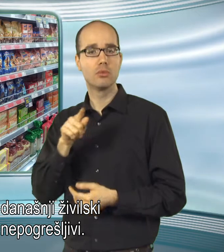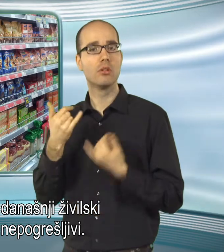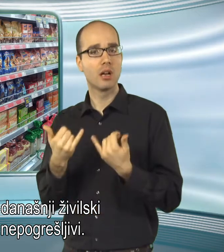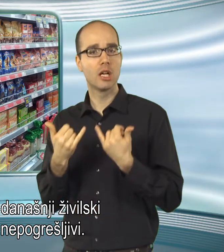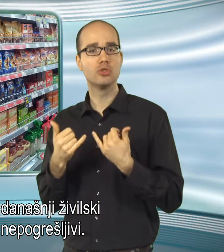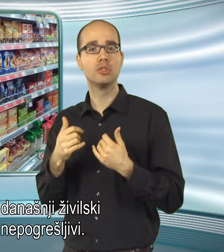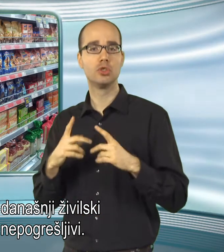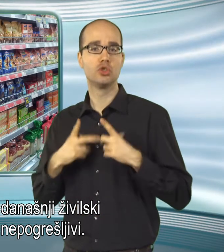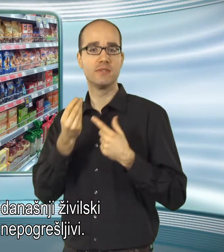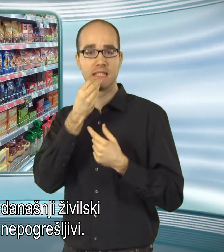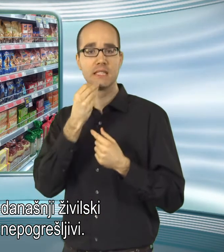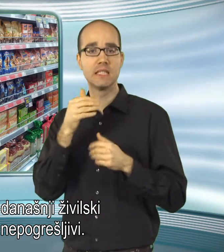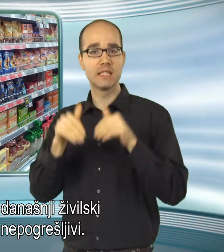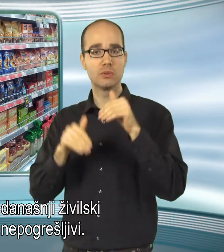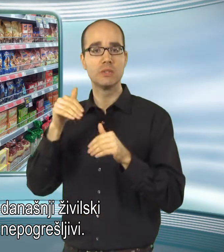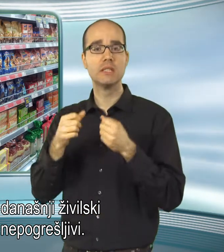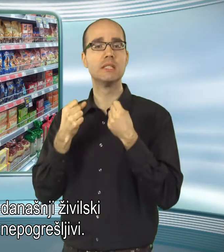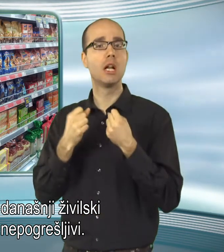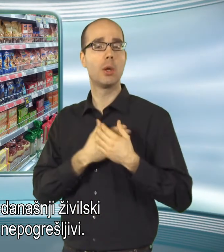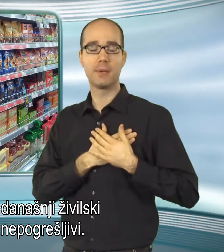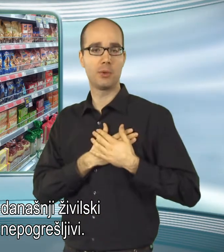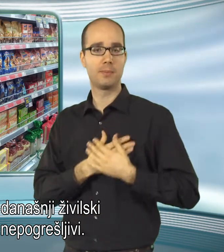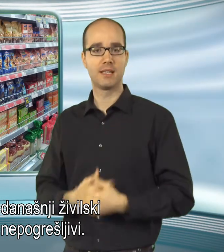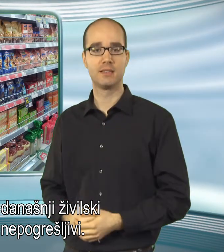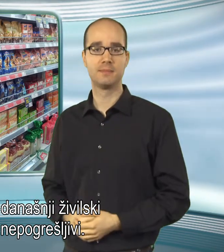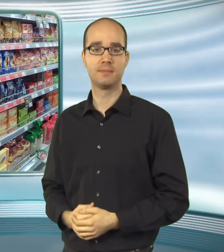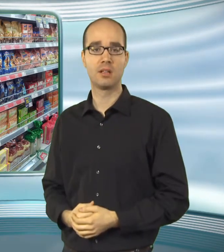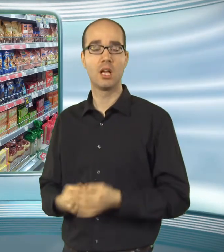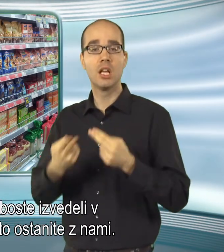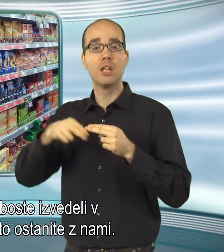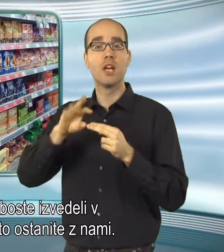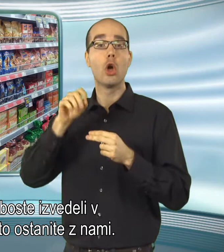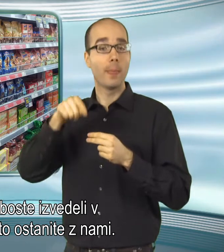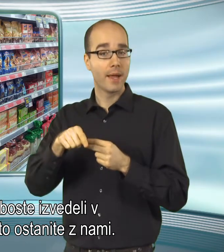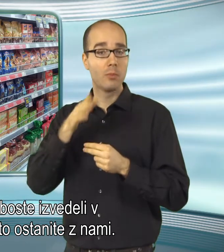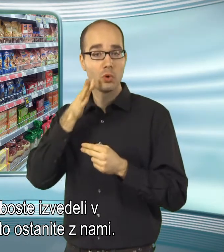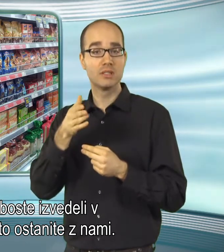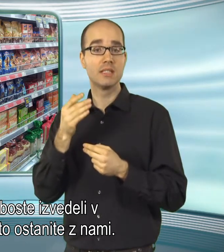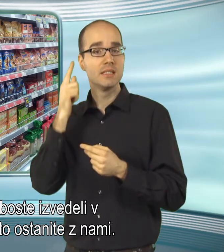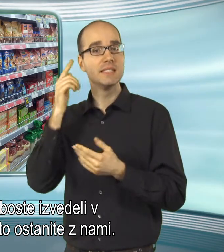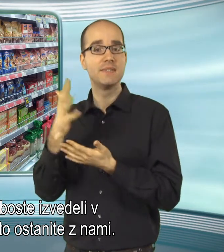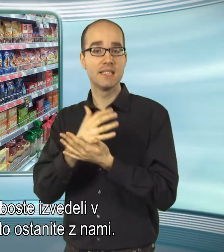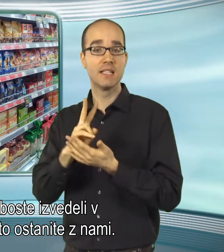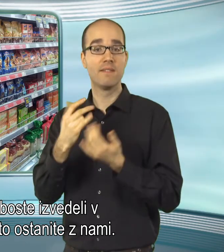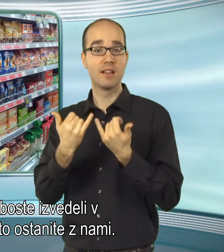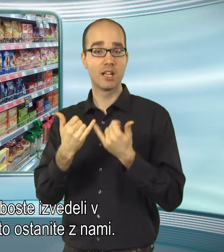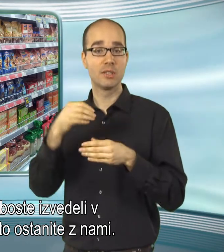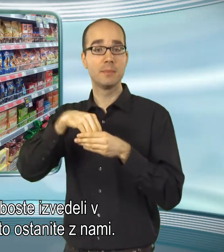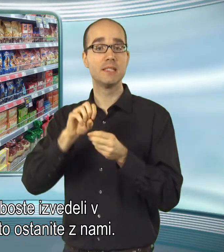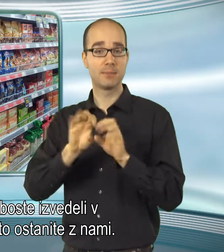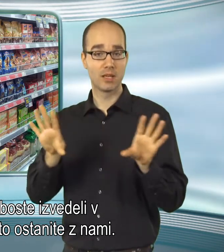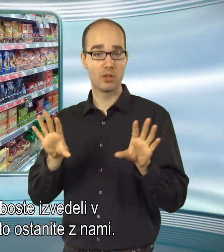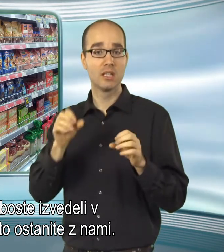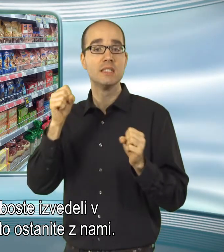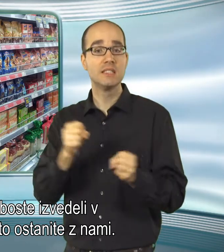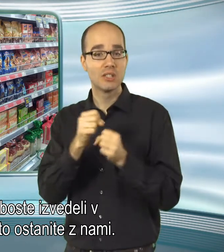Aditivi so v današnji živilski industriji nepogrešljivi. Več o tem boste izvedeli v prispevku,